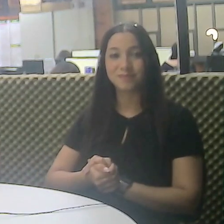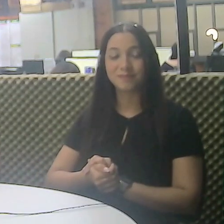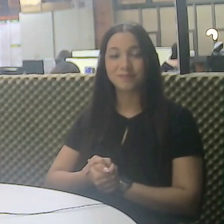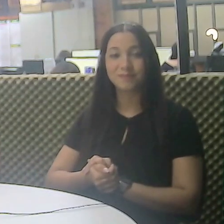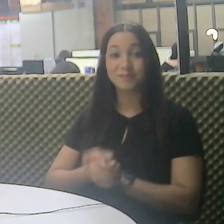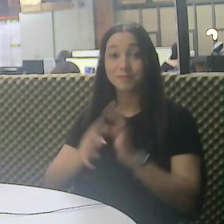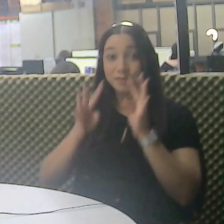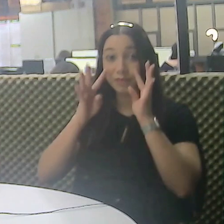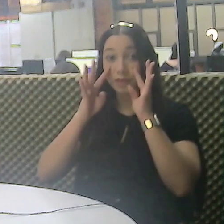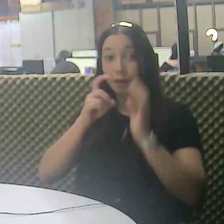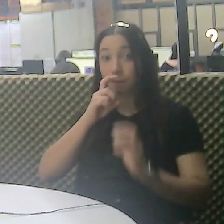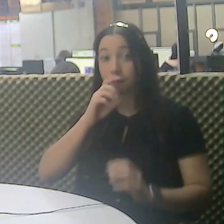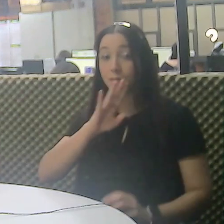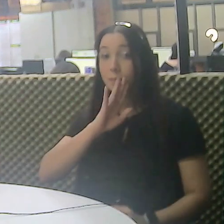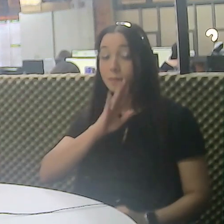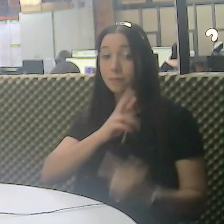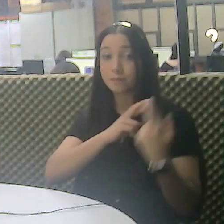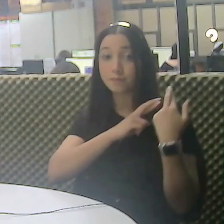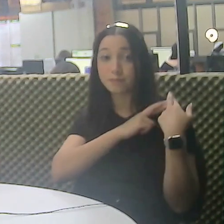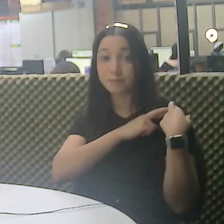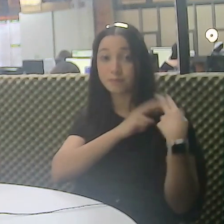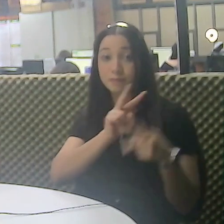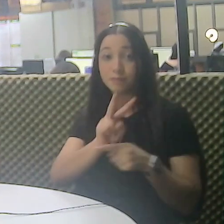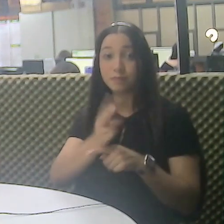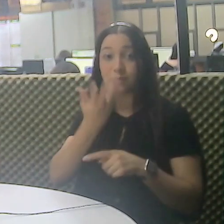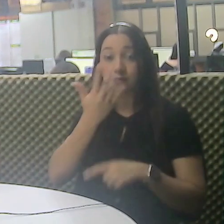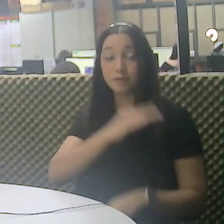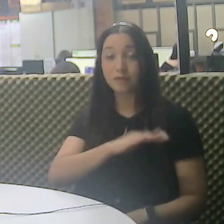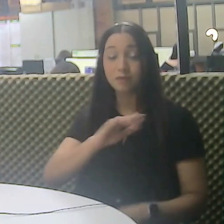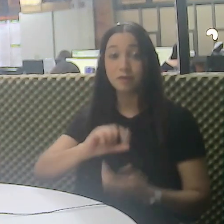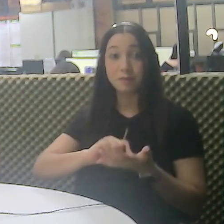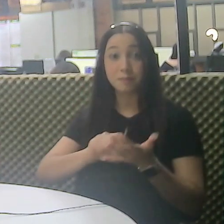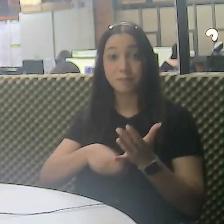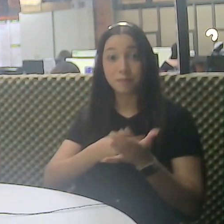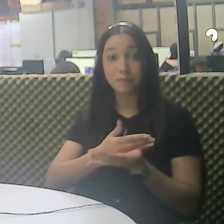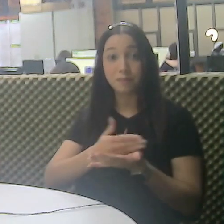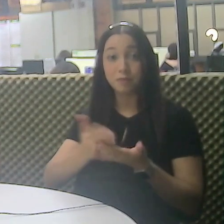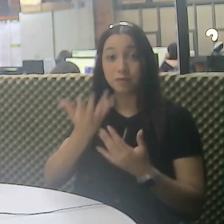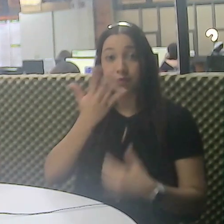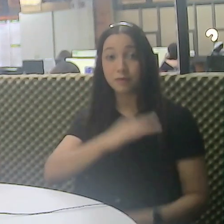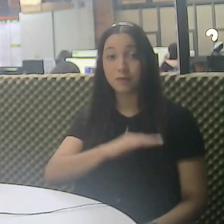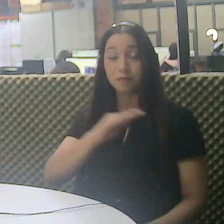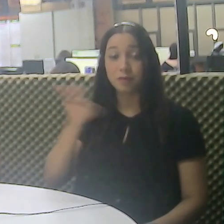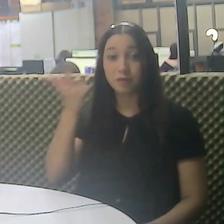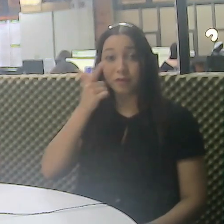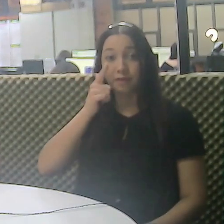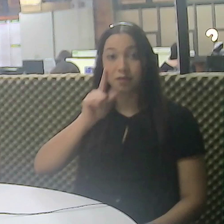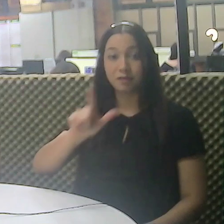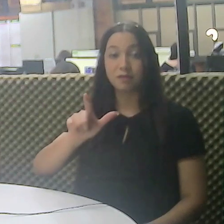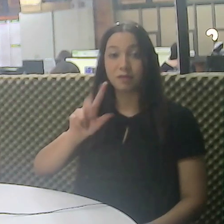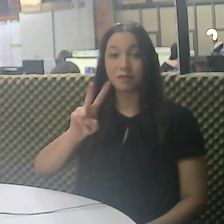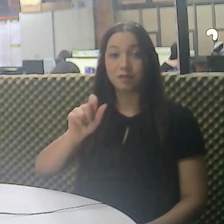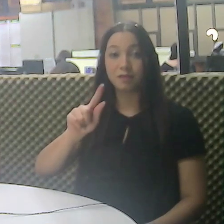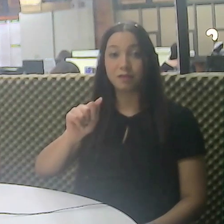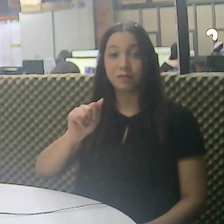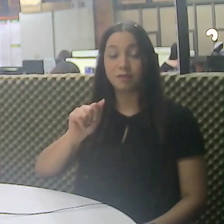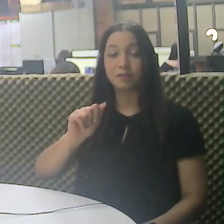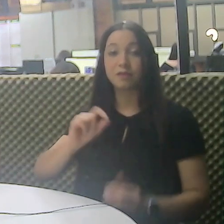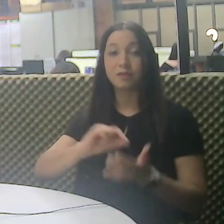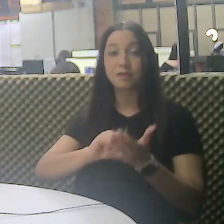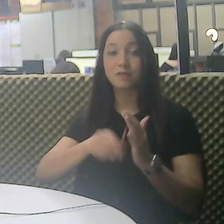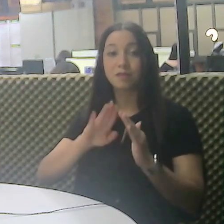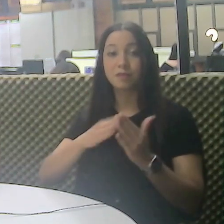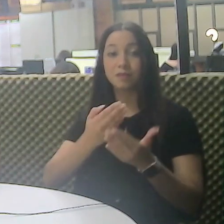Atenção, pais, mães e responsáveis. Já chegou a hora de matricular as crianças que foram contempladas com vaga na inscrição